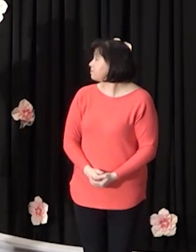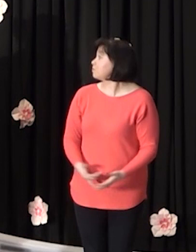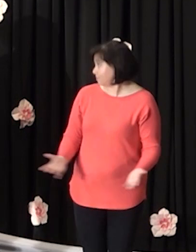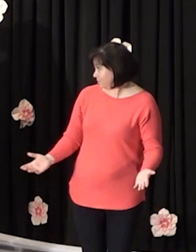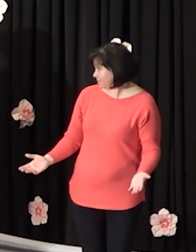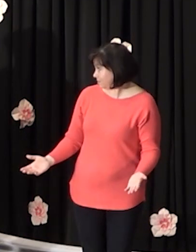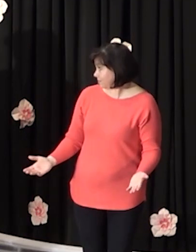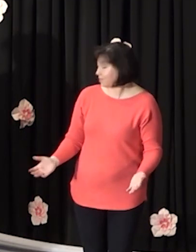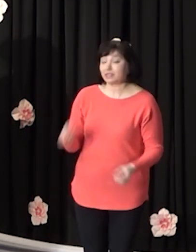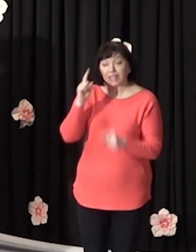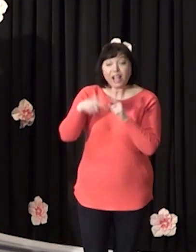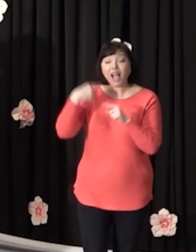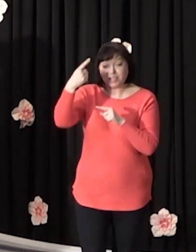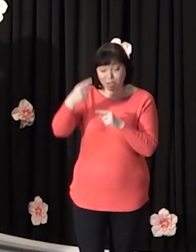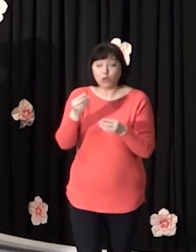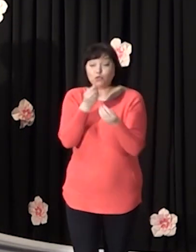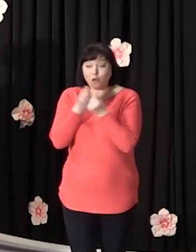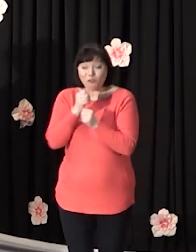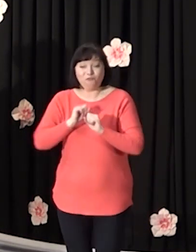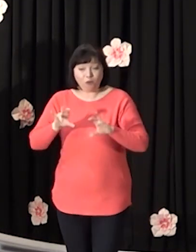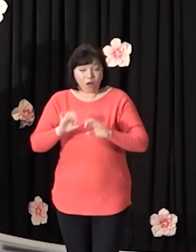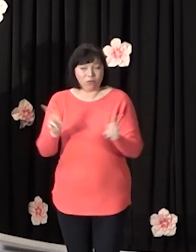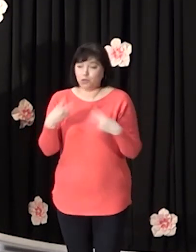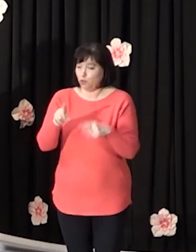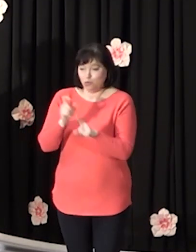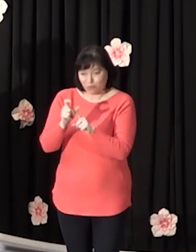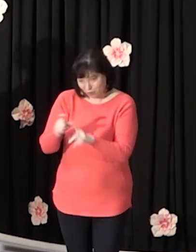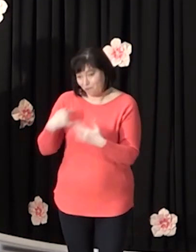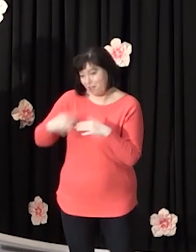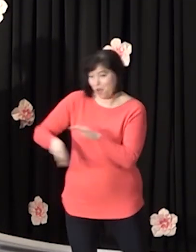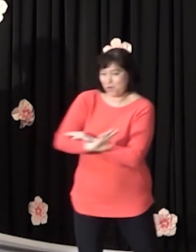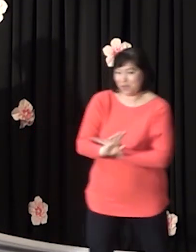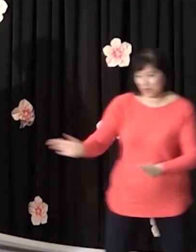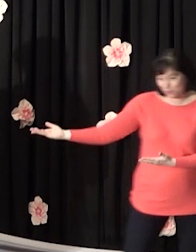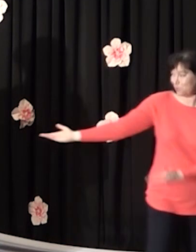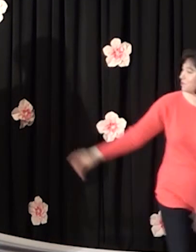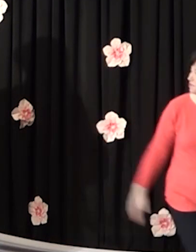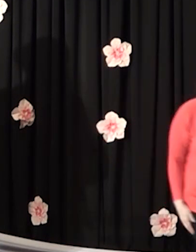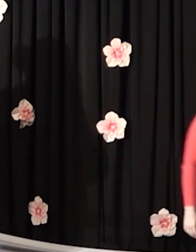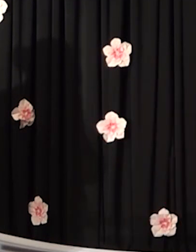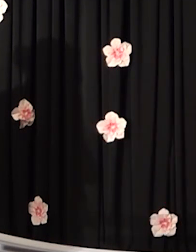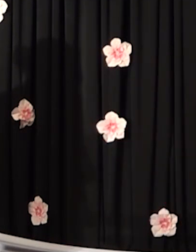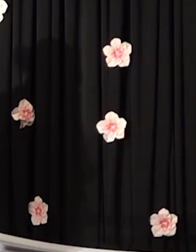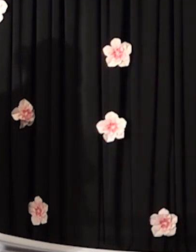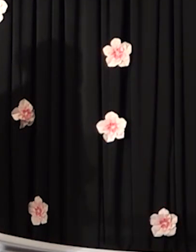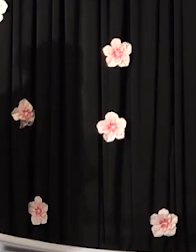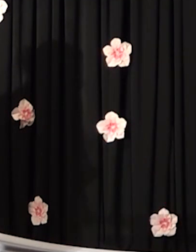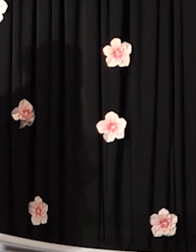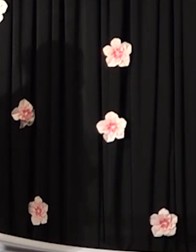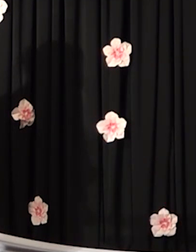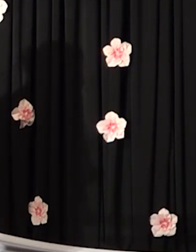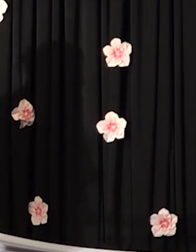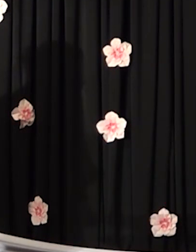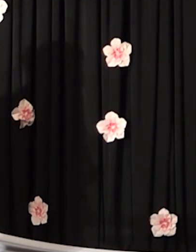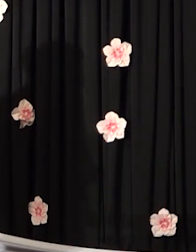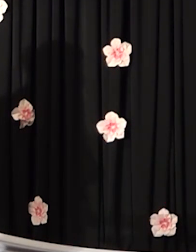Окей, ну а следующий фокус не нуждается в комментариях. Так что мне не остается лишь как пожелать вам